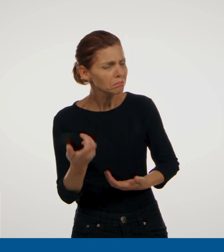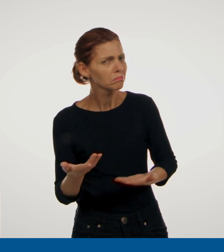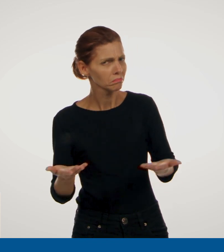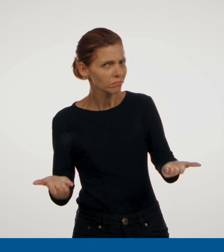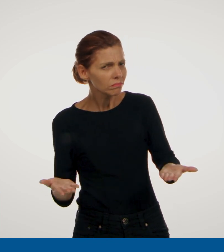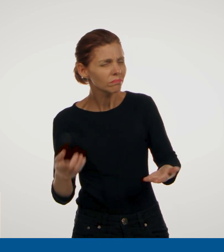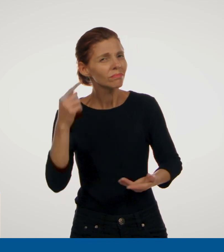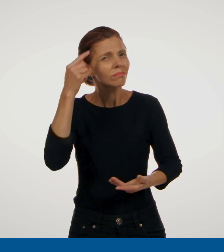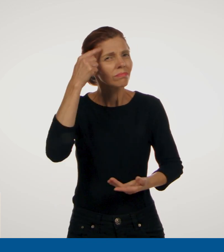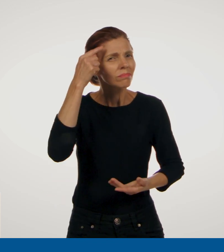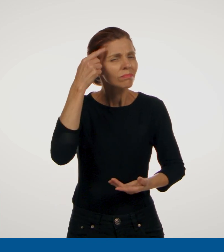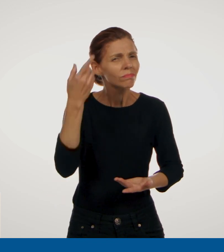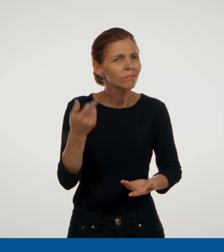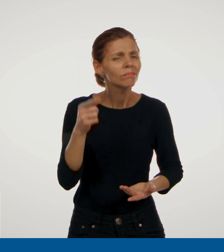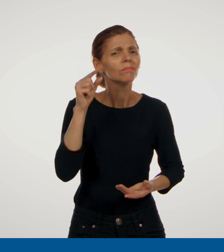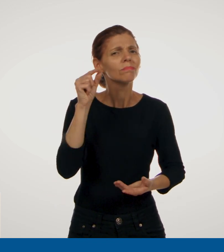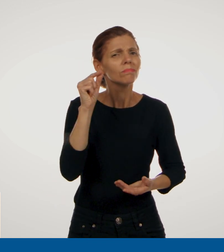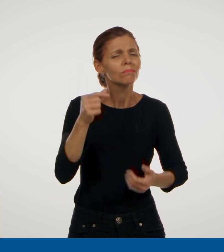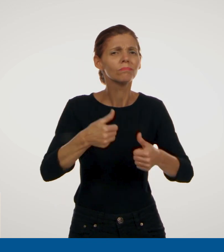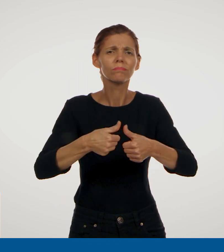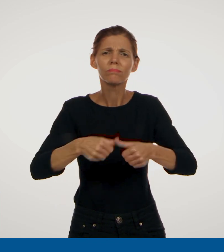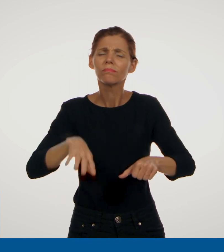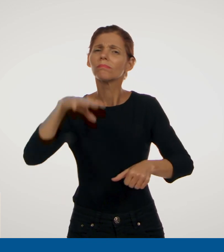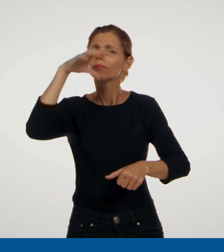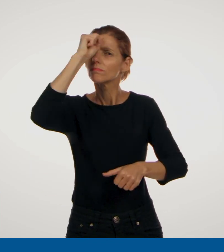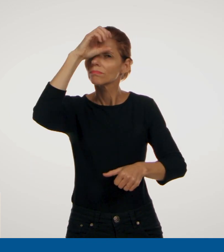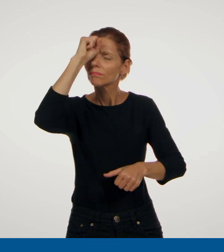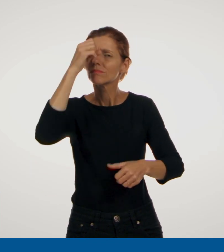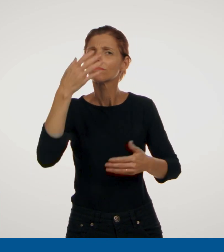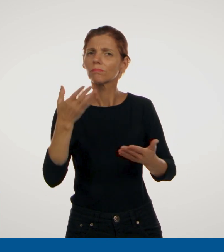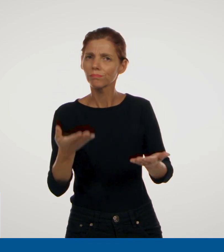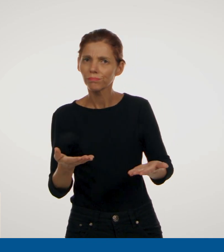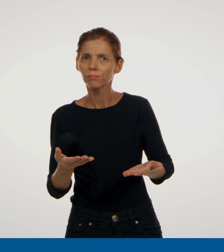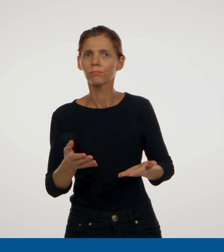em pensar sobre o que está sendo aprendido.